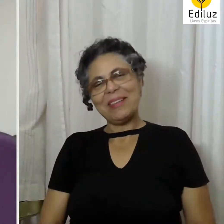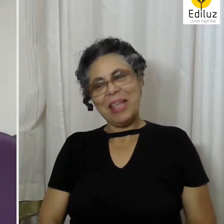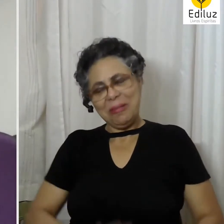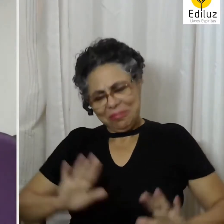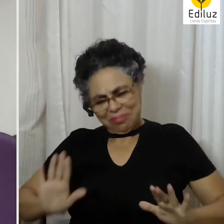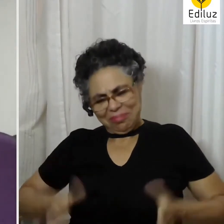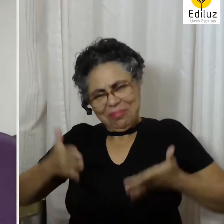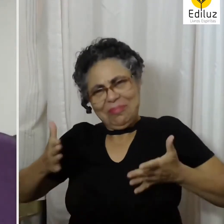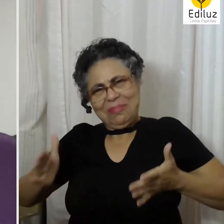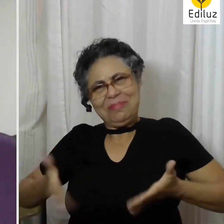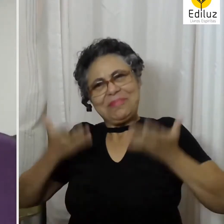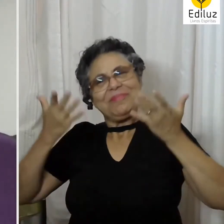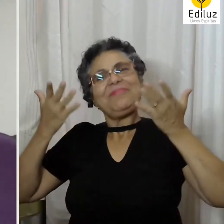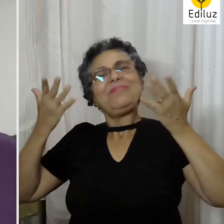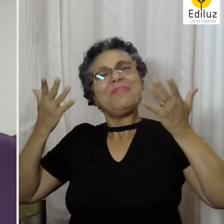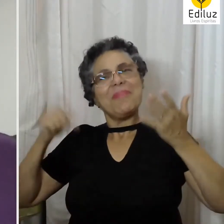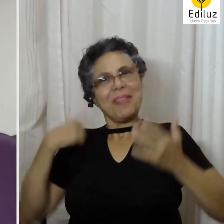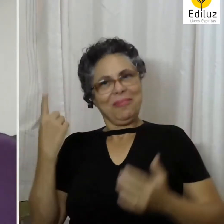é recuperador.